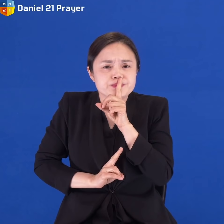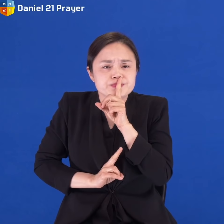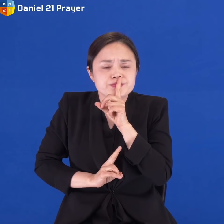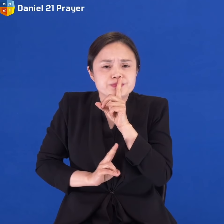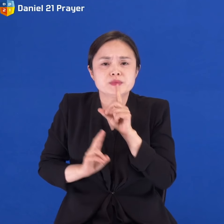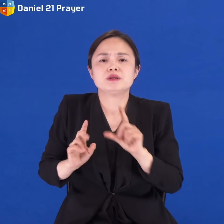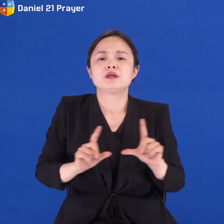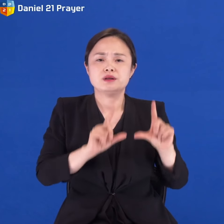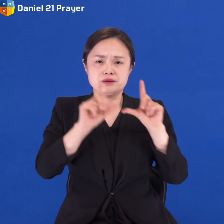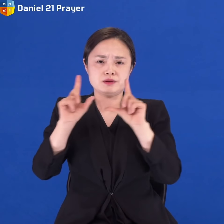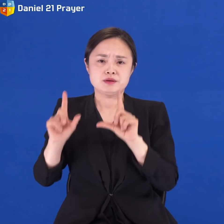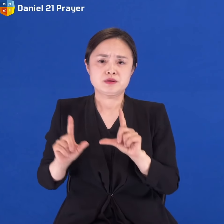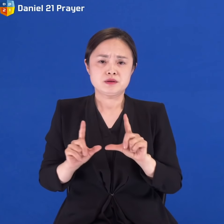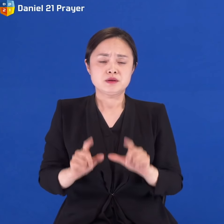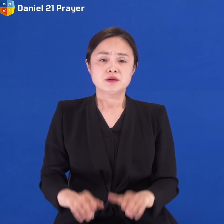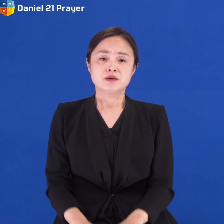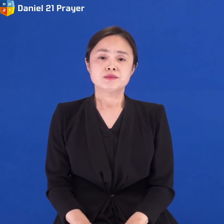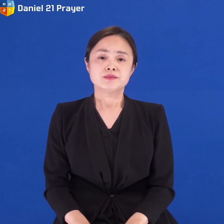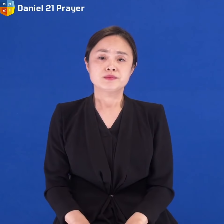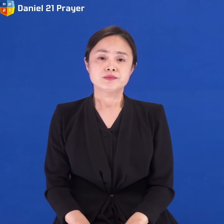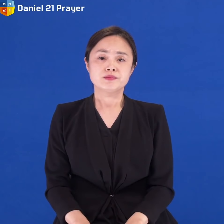일 중독이 되면요,